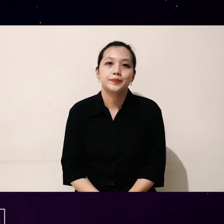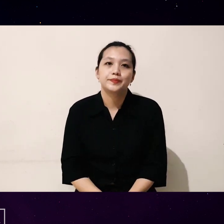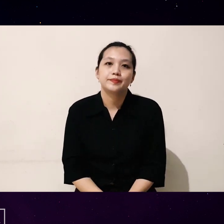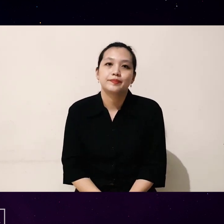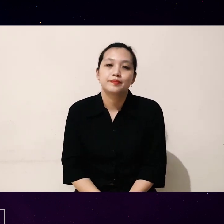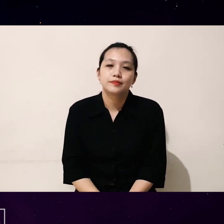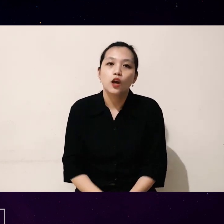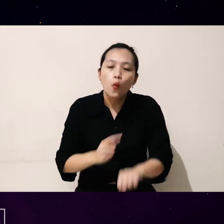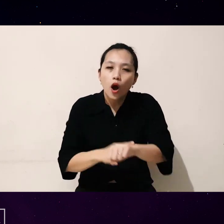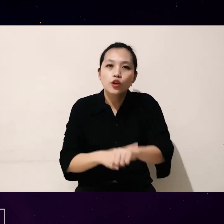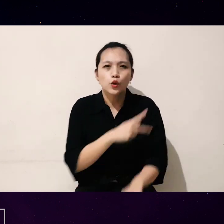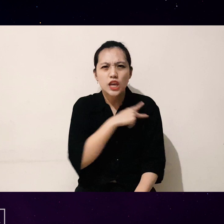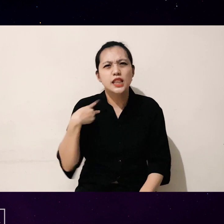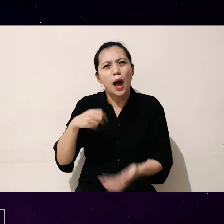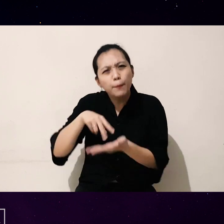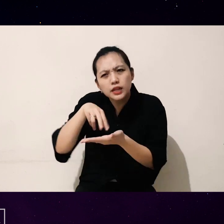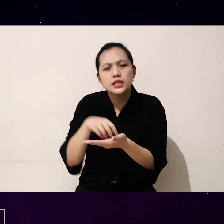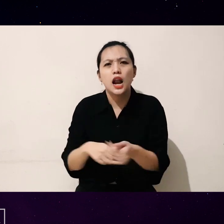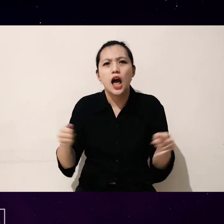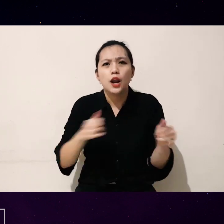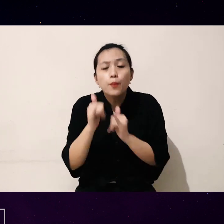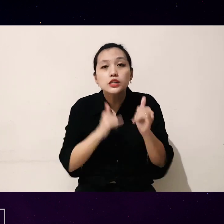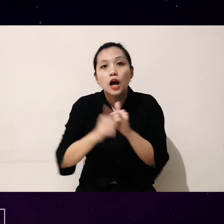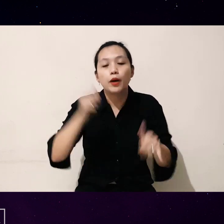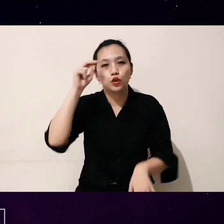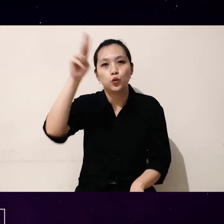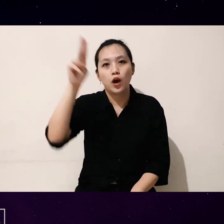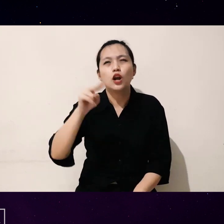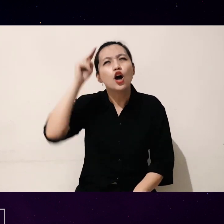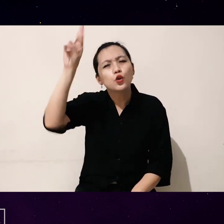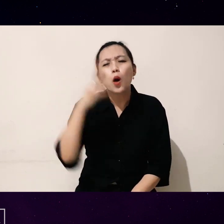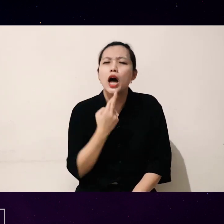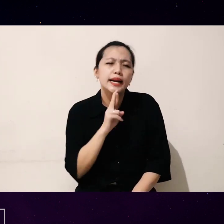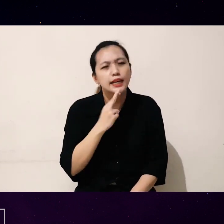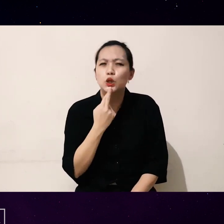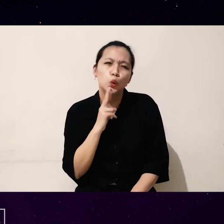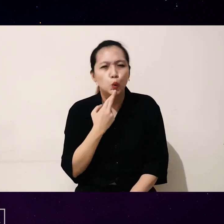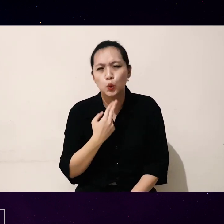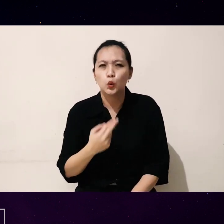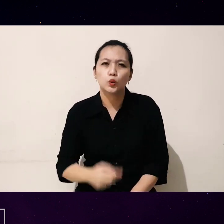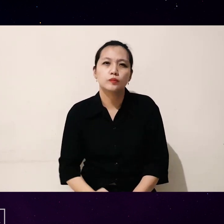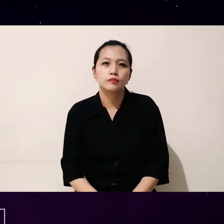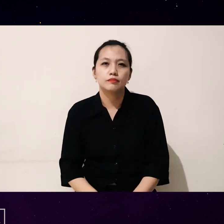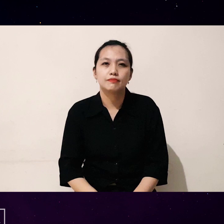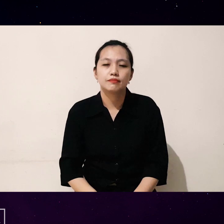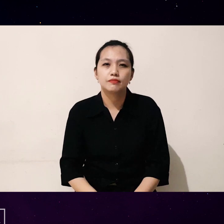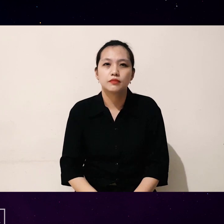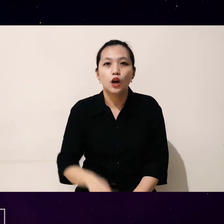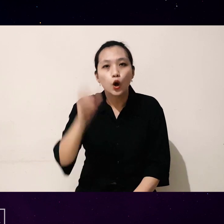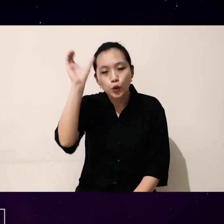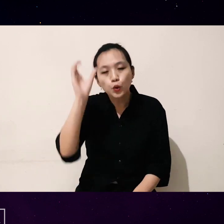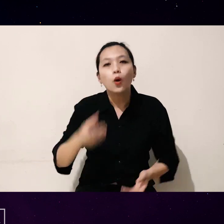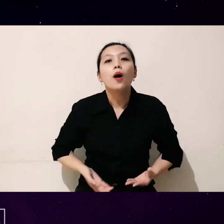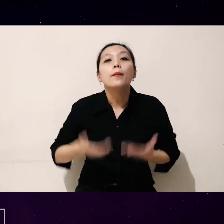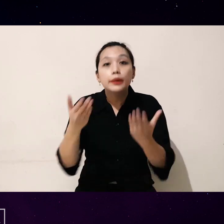kepadaku." Saat Anda jalan dengan Tuhan, Tuhan rindu dan Dia dapat dan Dia pasti